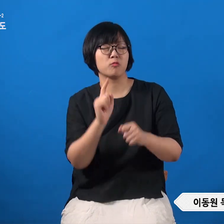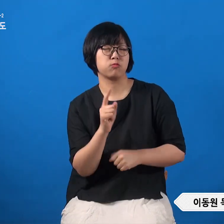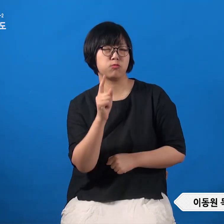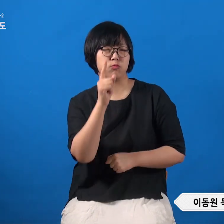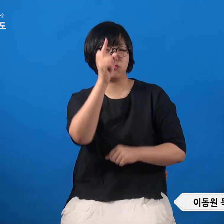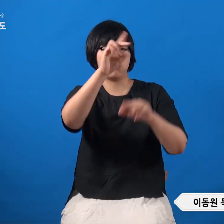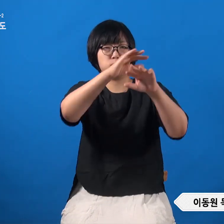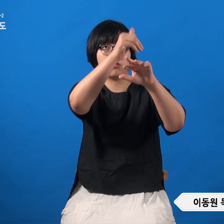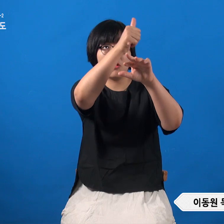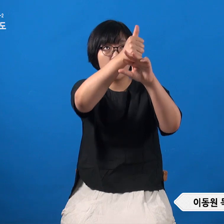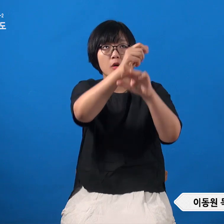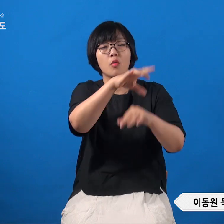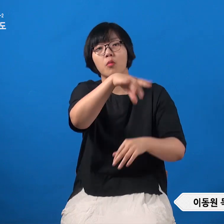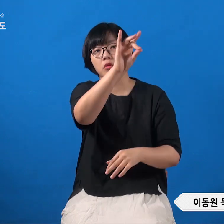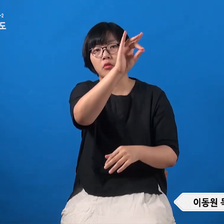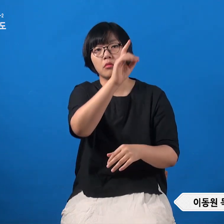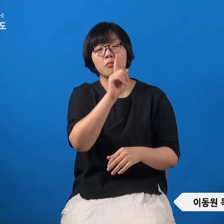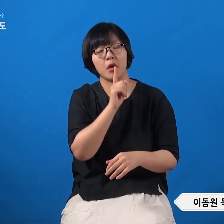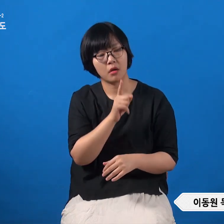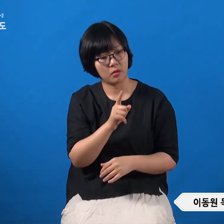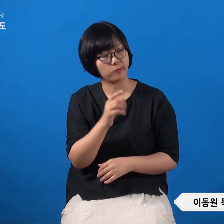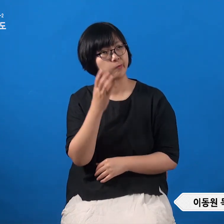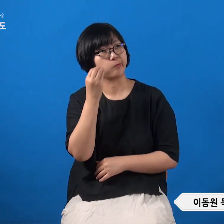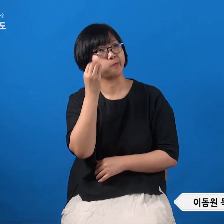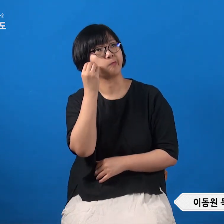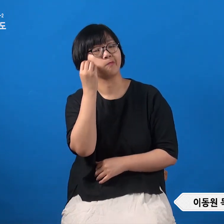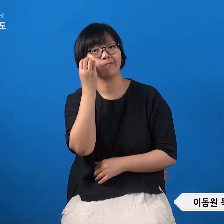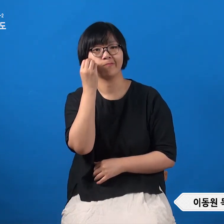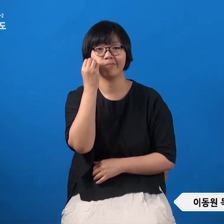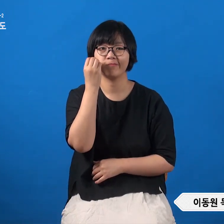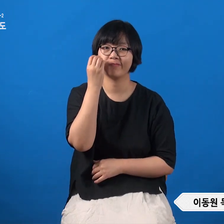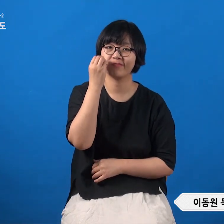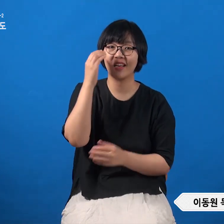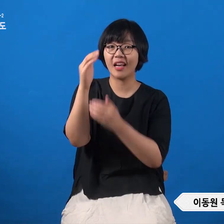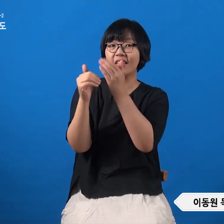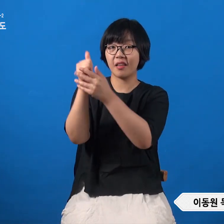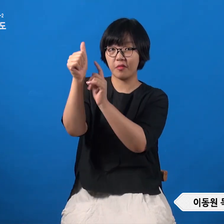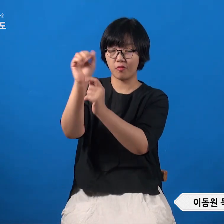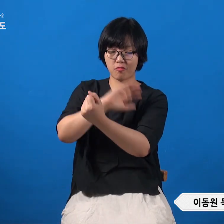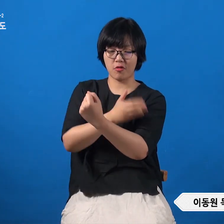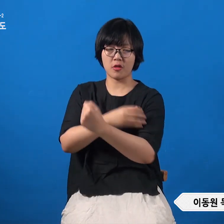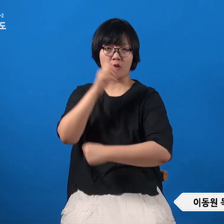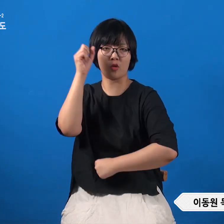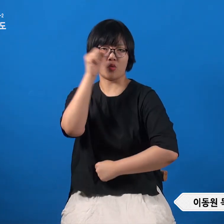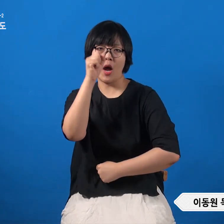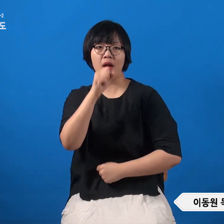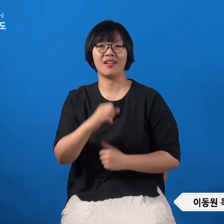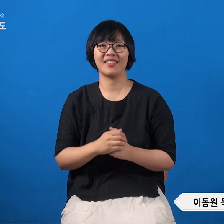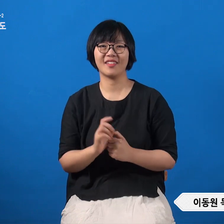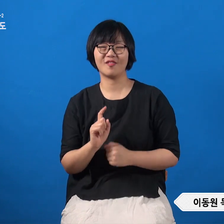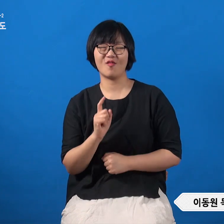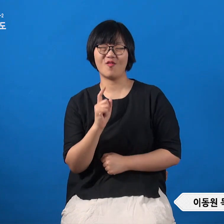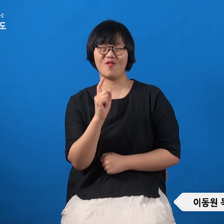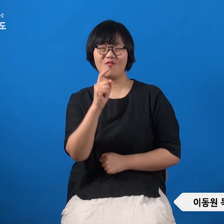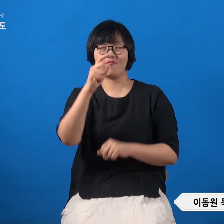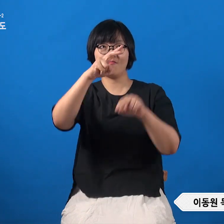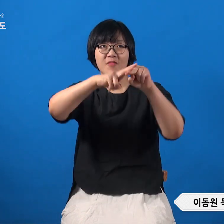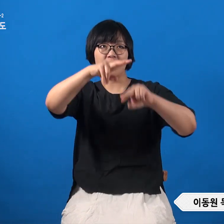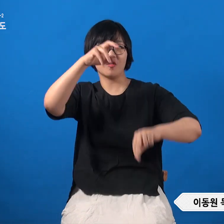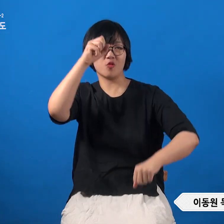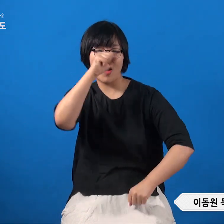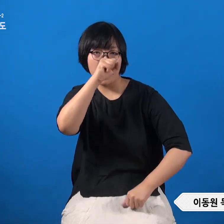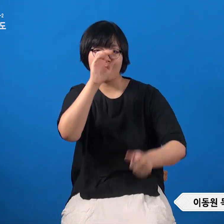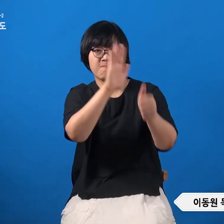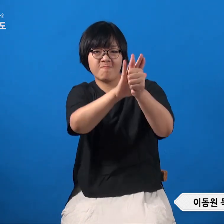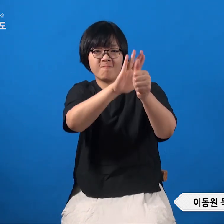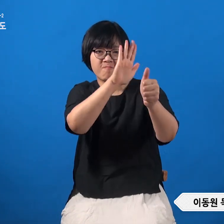왜 그랬을까요? 우리 하나님도 권력에 약한 분이시고 또 높은 자리를